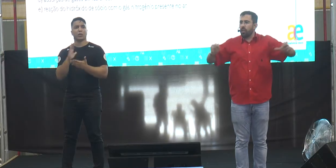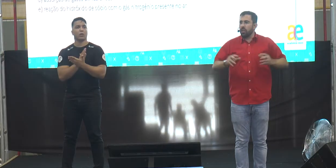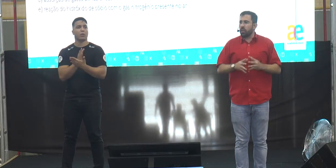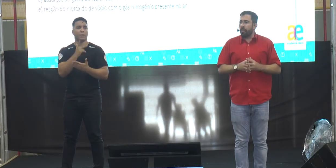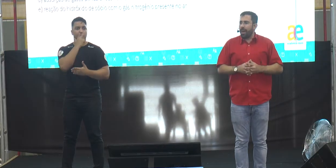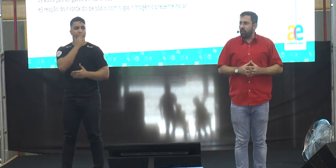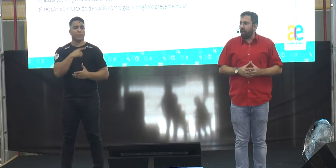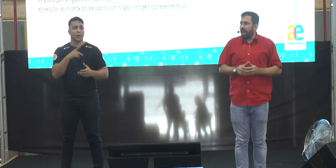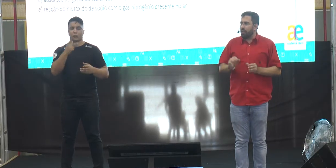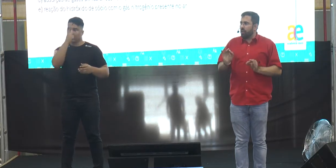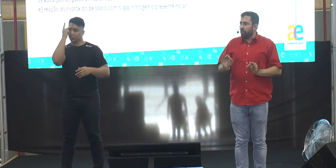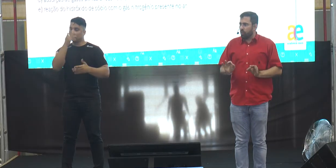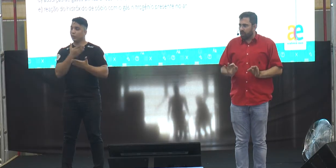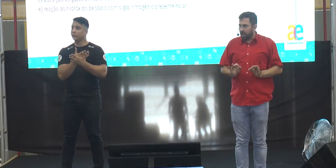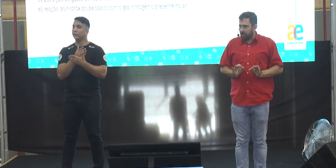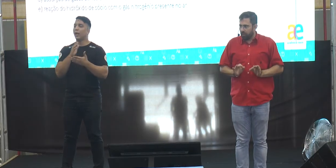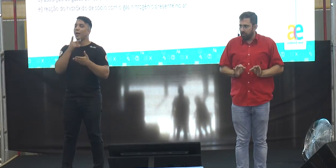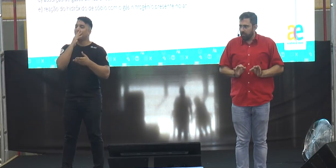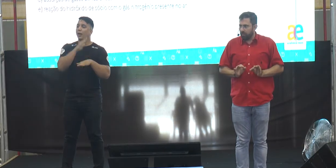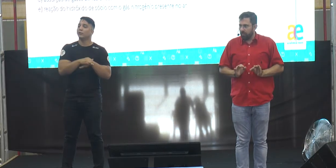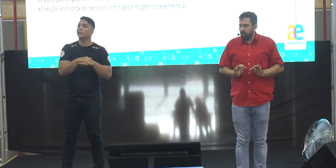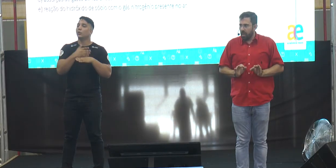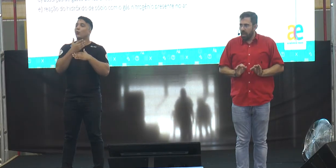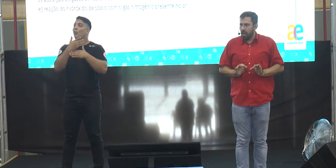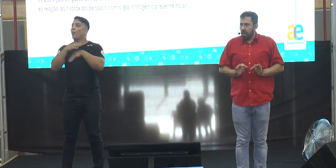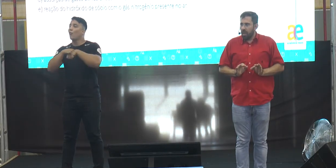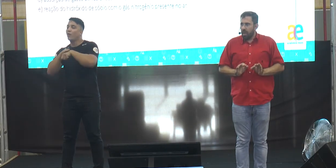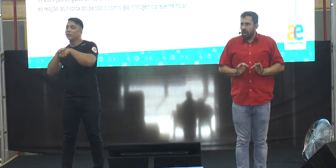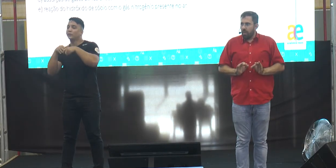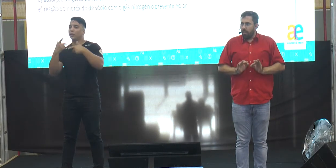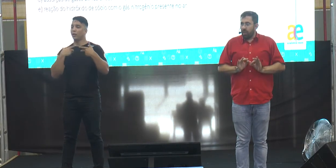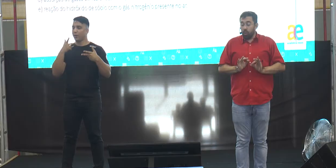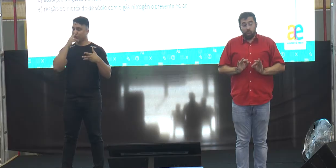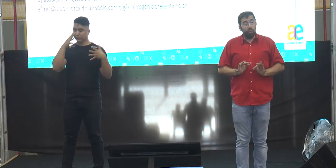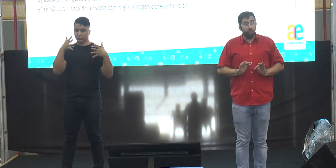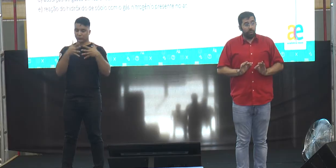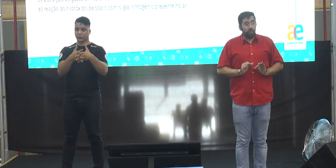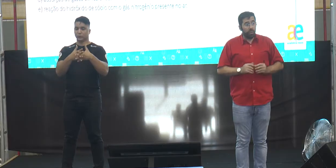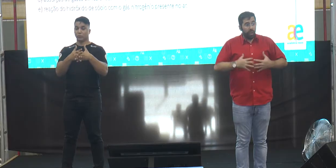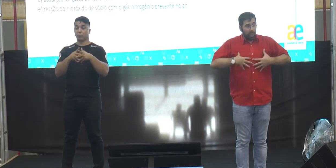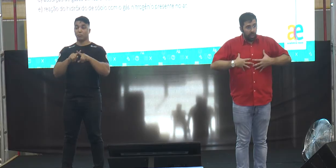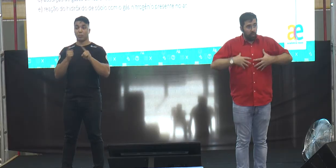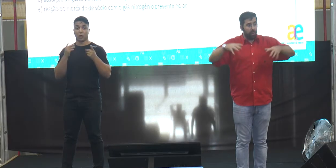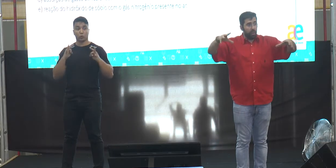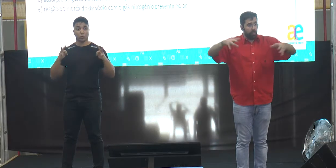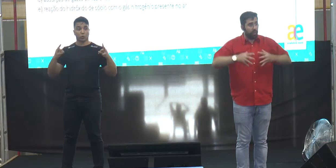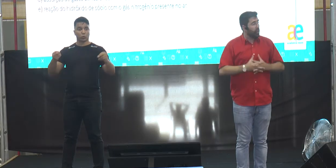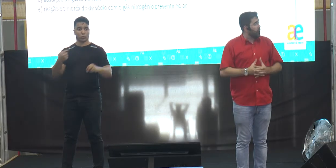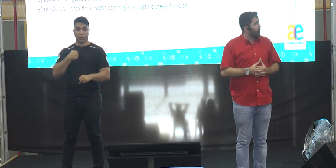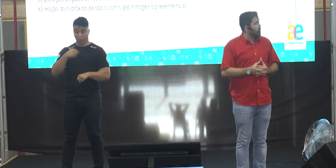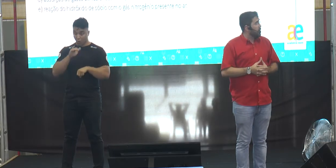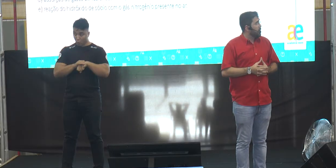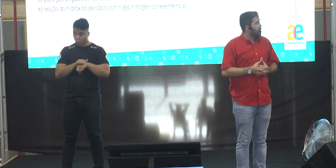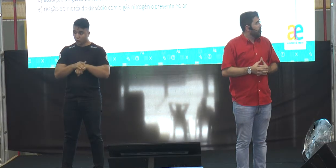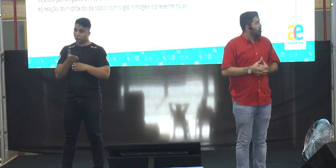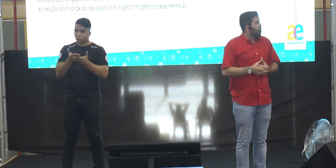assim, um pouquinho disperso, a gente se desconcentra. Mas nós todos, eu e vocês,